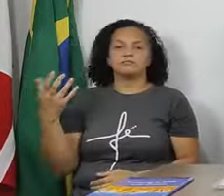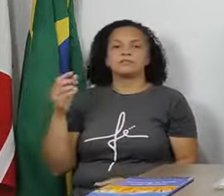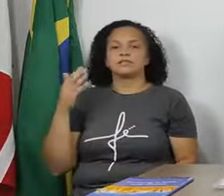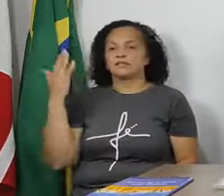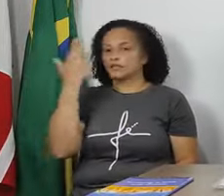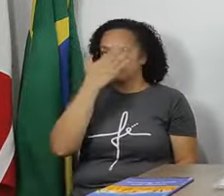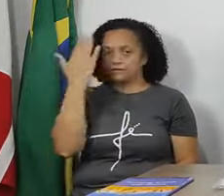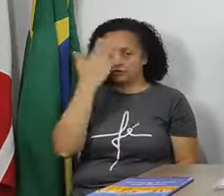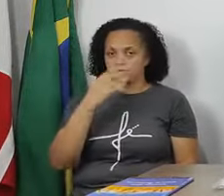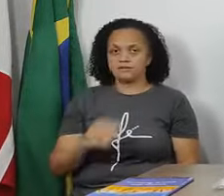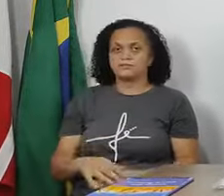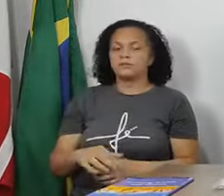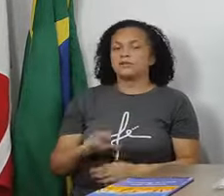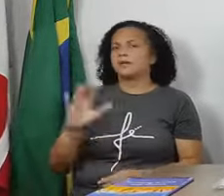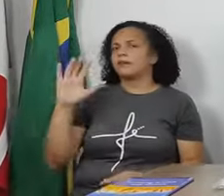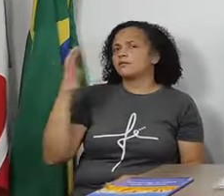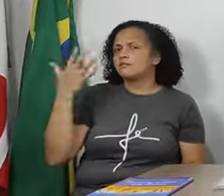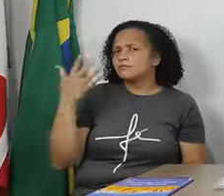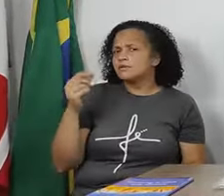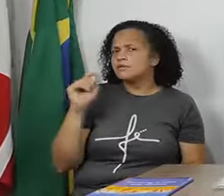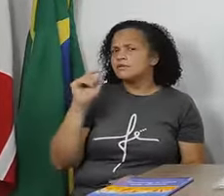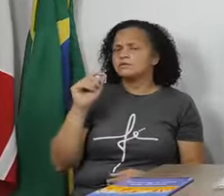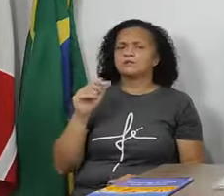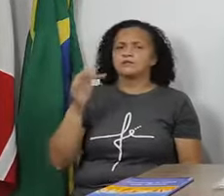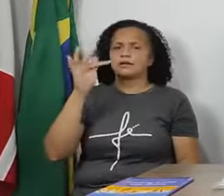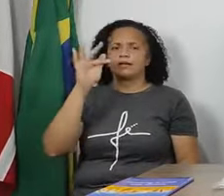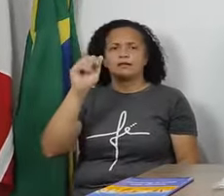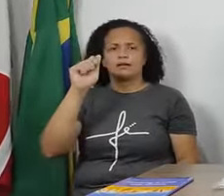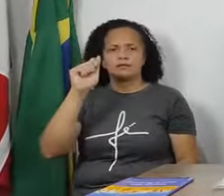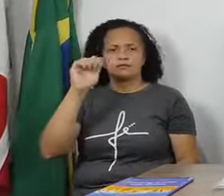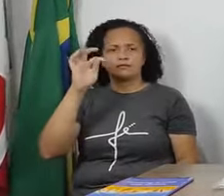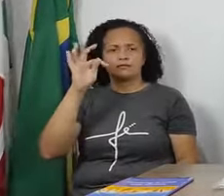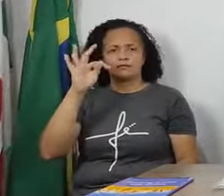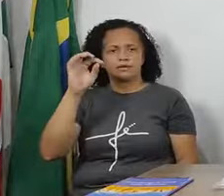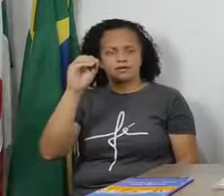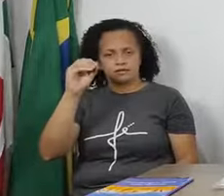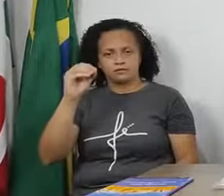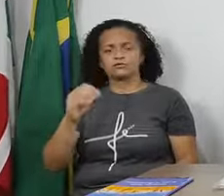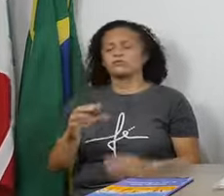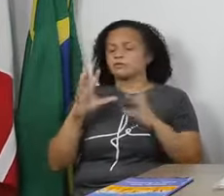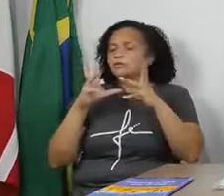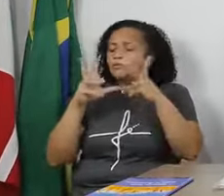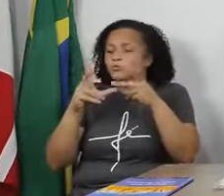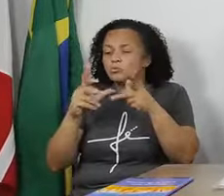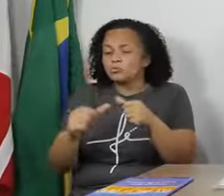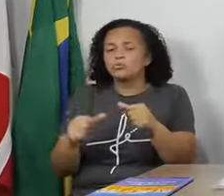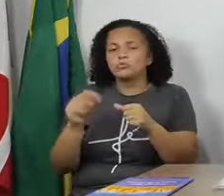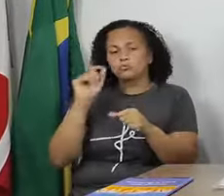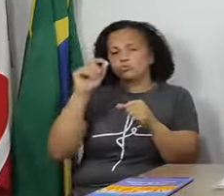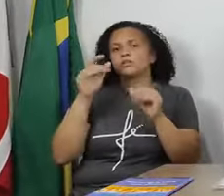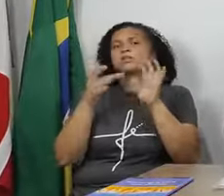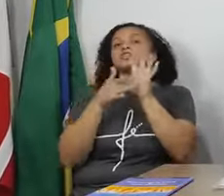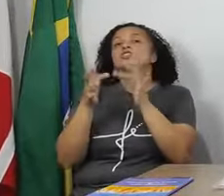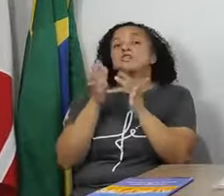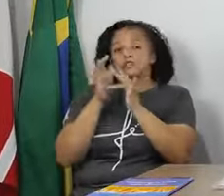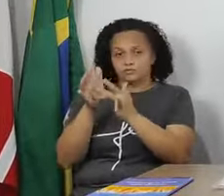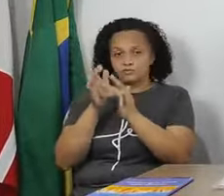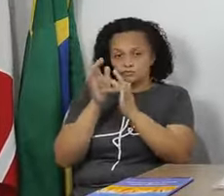promessa. Fatos é tudo aquilo que Jesus, há 2.000 anos atrás,